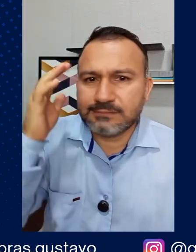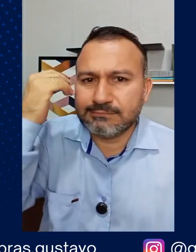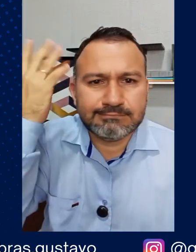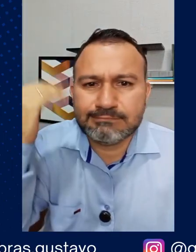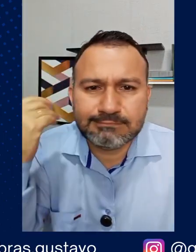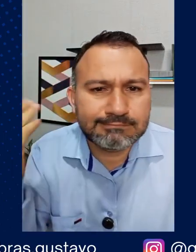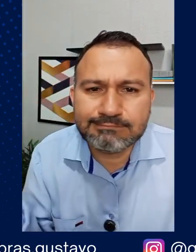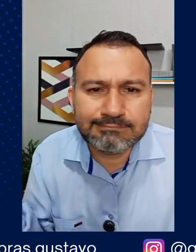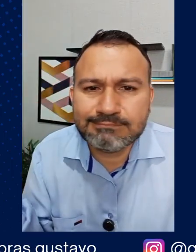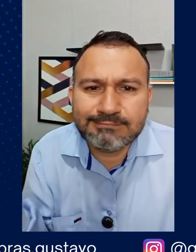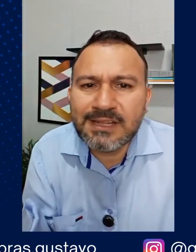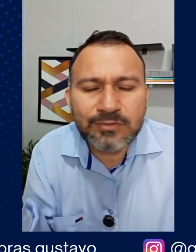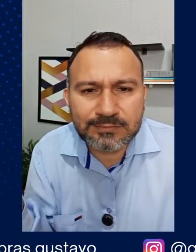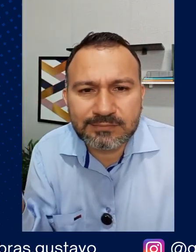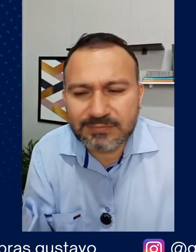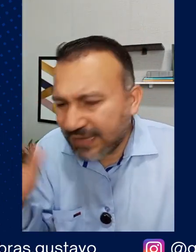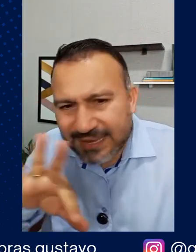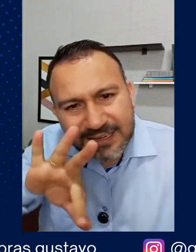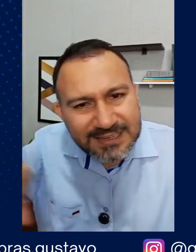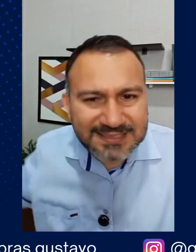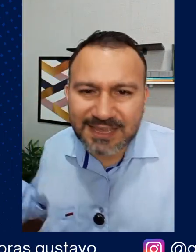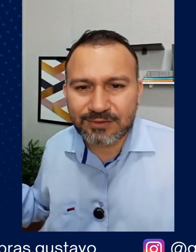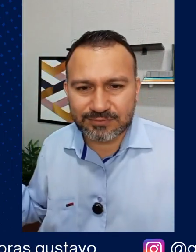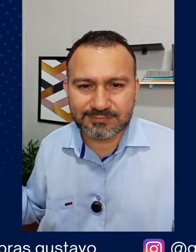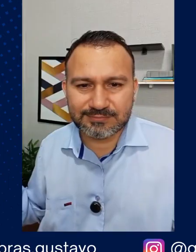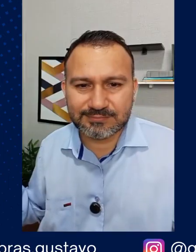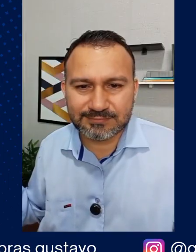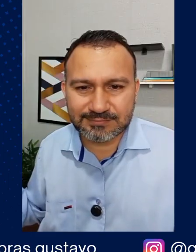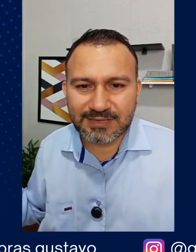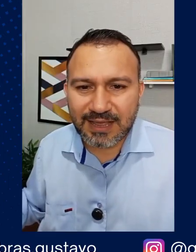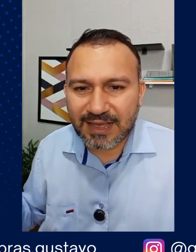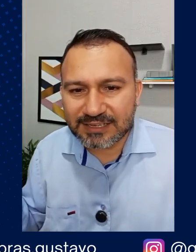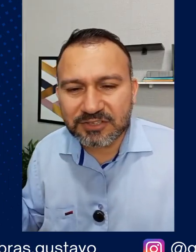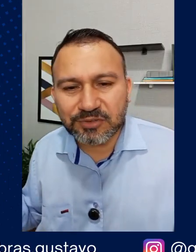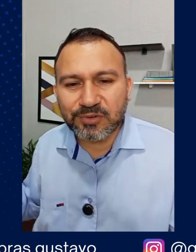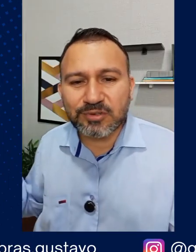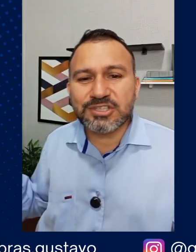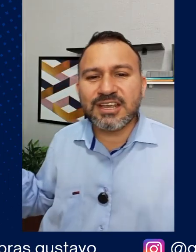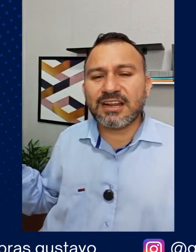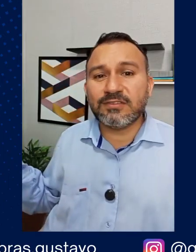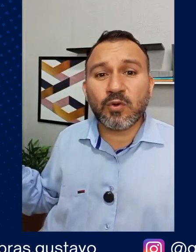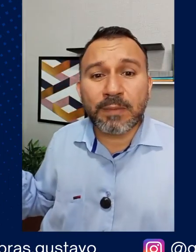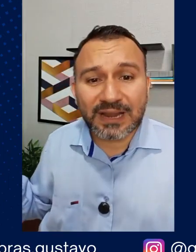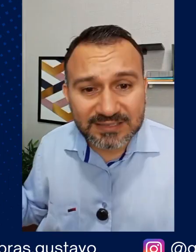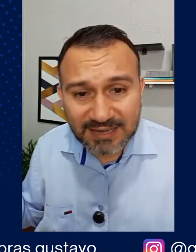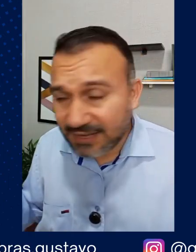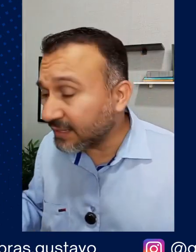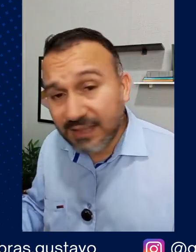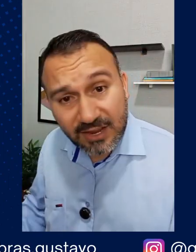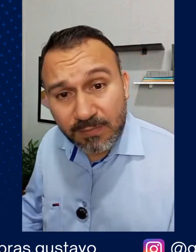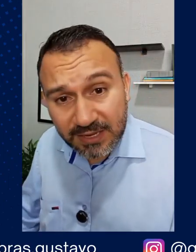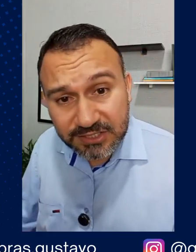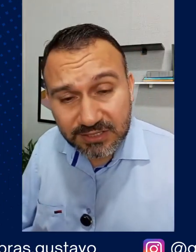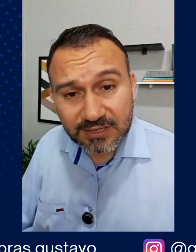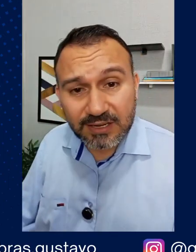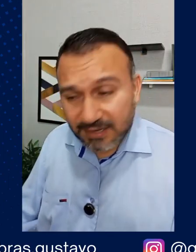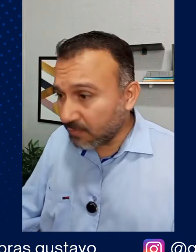boca. Não, regrinha zero. A Aline colocou, eu diria que ela ficou paralisada.